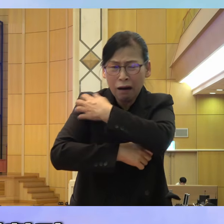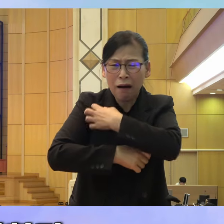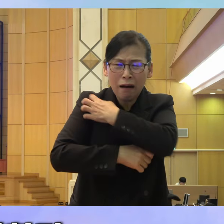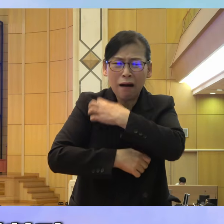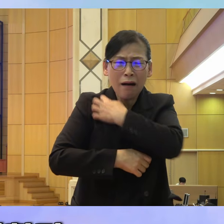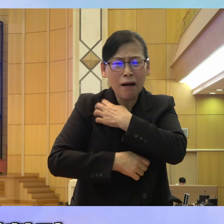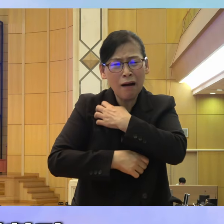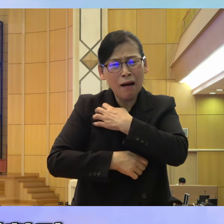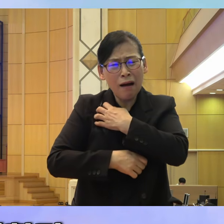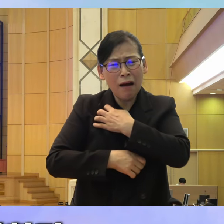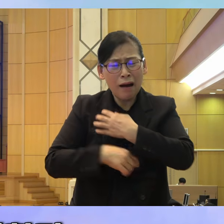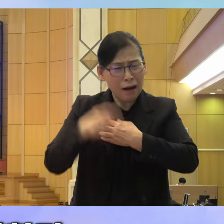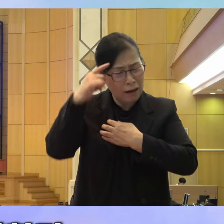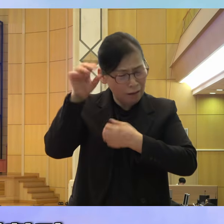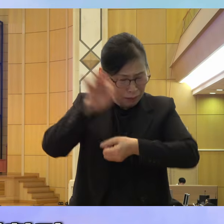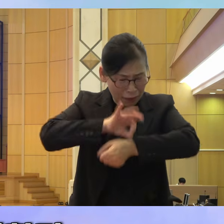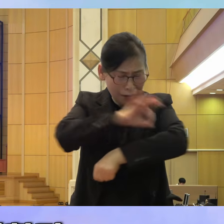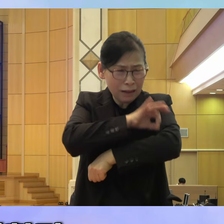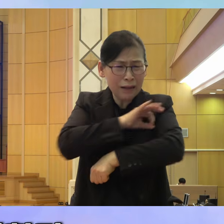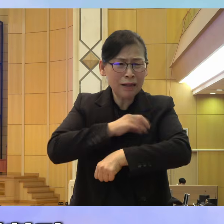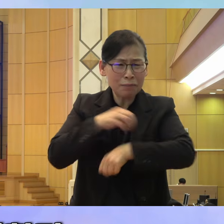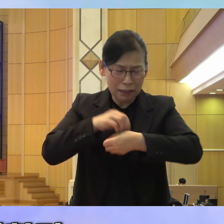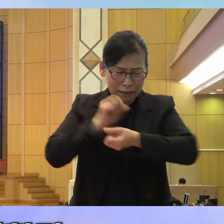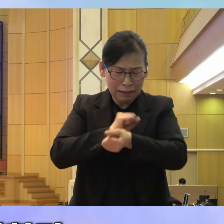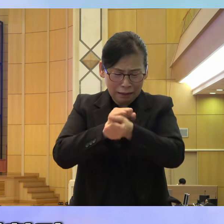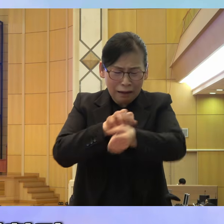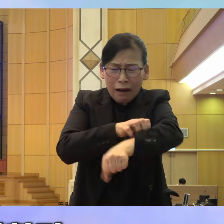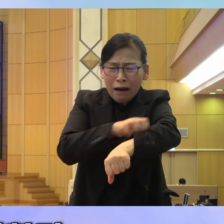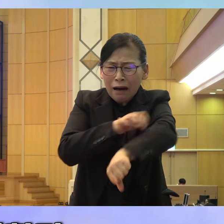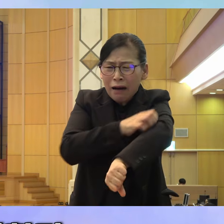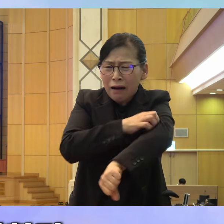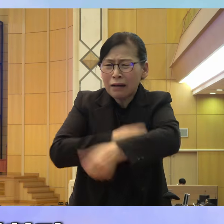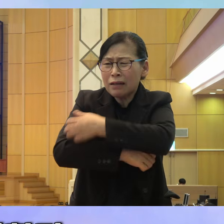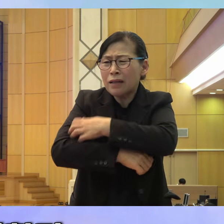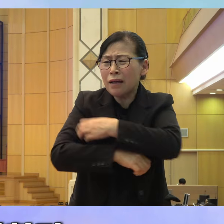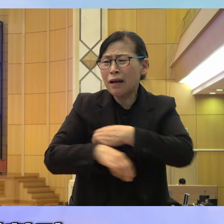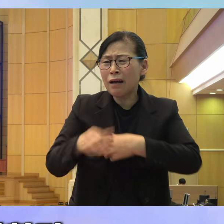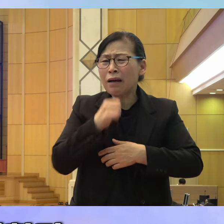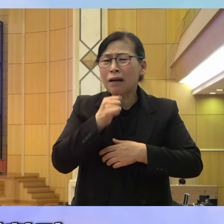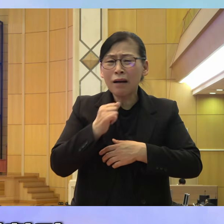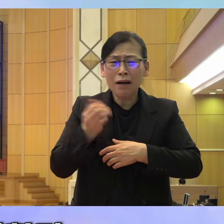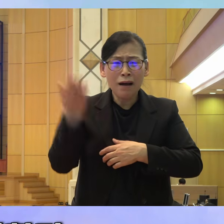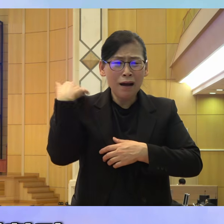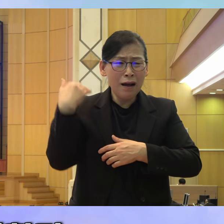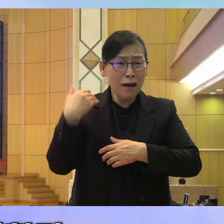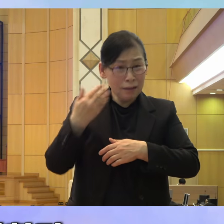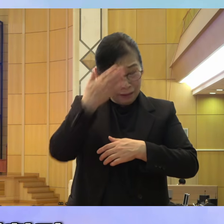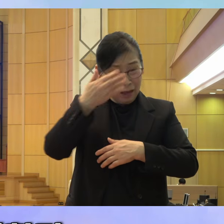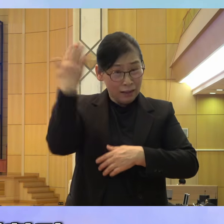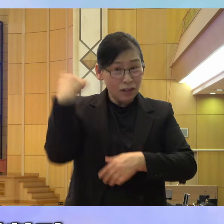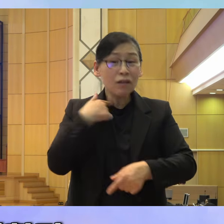육체가 병들어서 그냥 헌대가, 그냥 우리 어렸을 때도 왜 그렇게